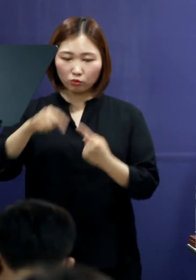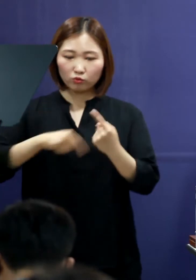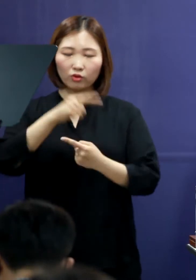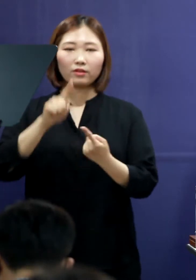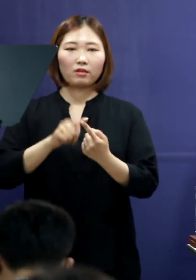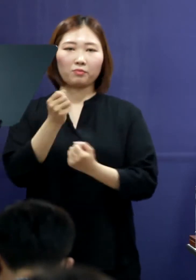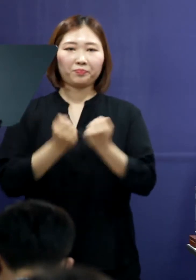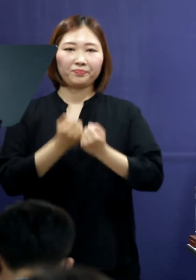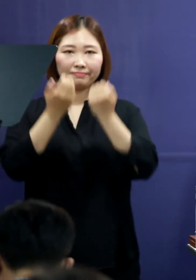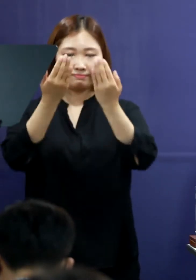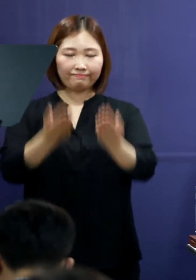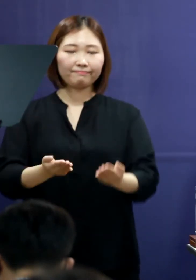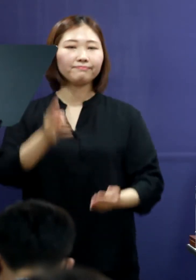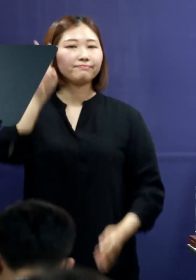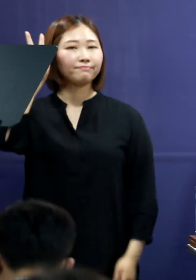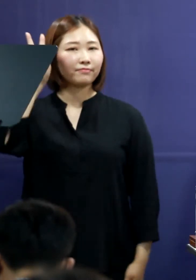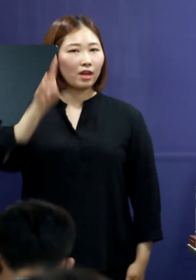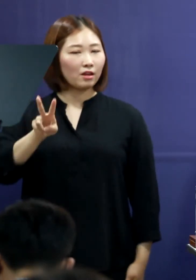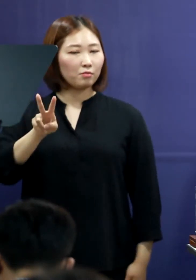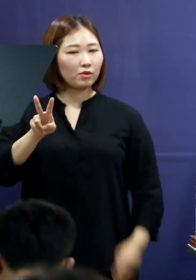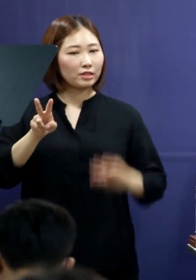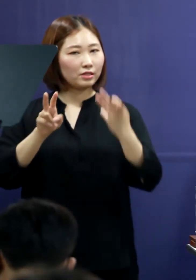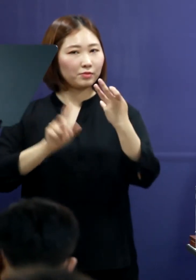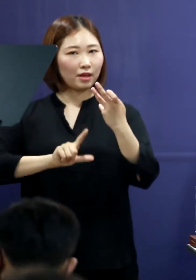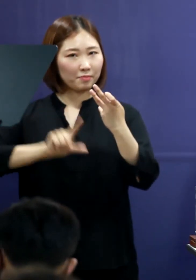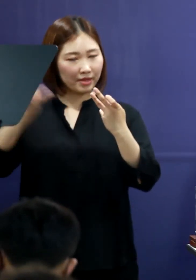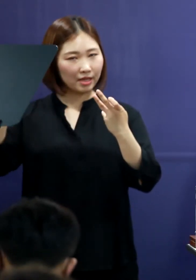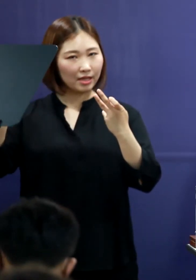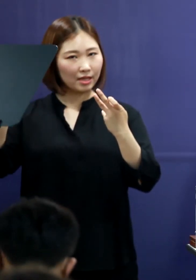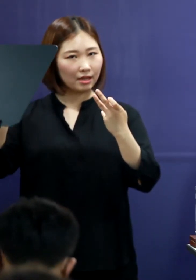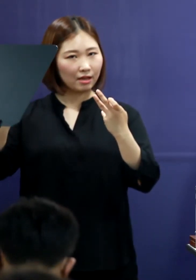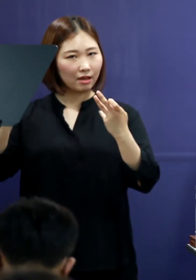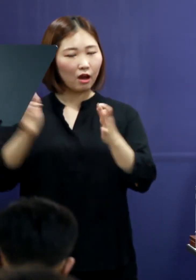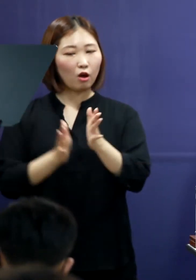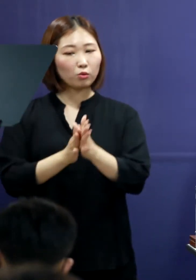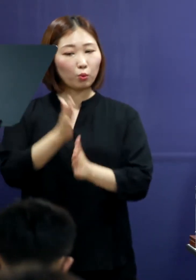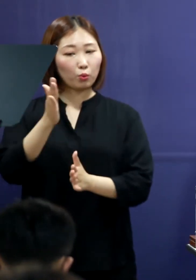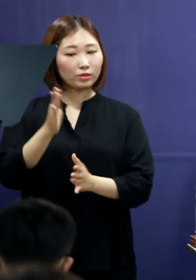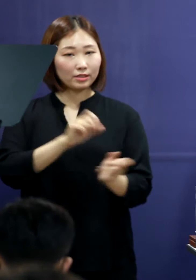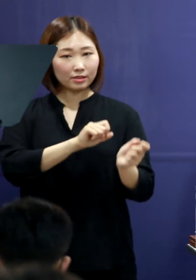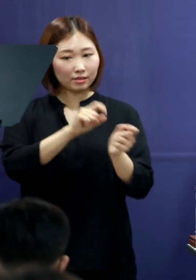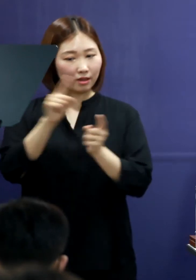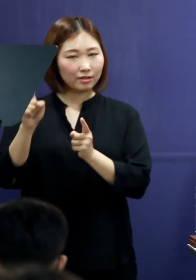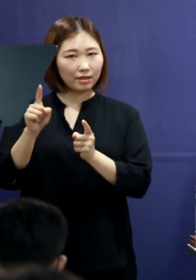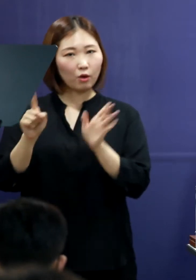말씀드리겠습니다. 내일 모레 14일에 도시재생 홍보 전시관 및